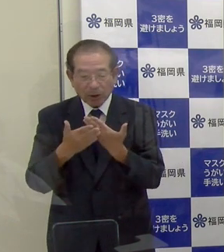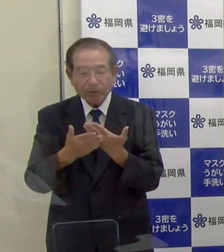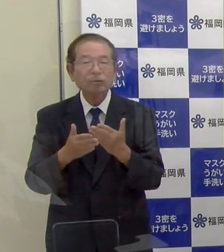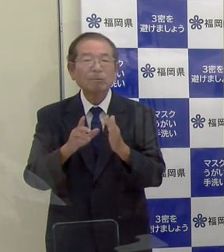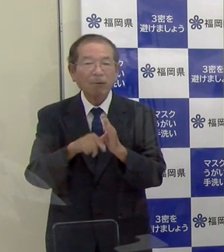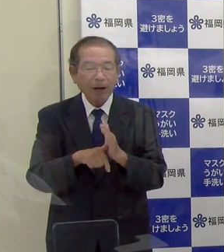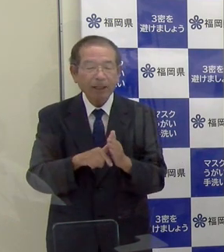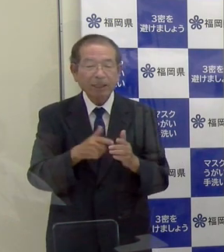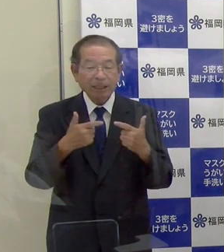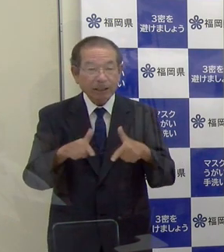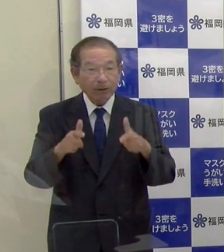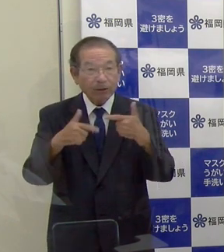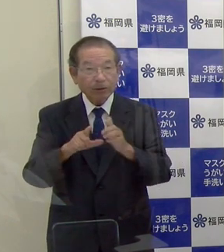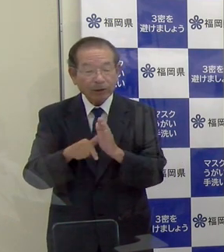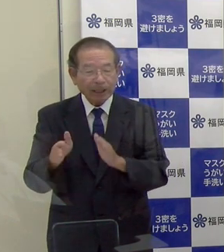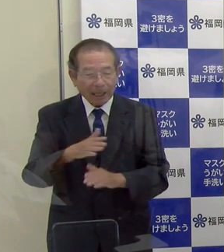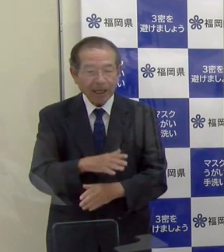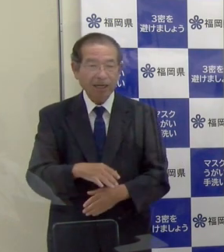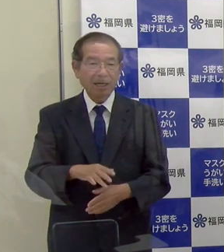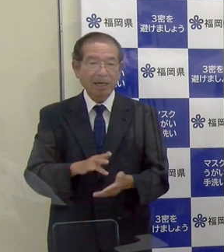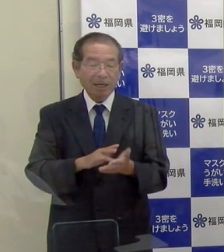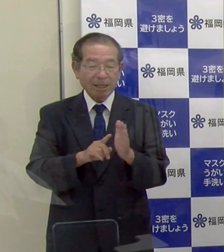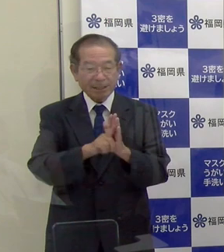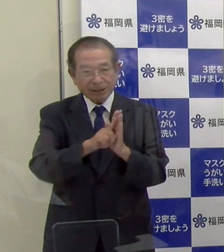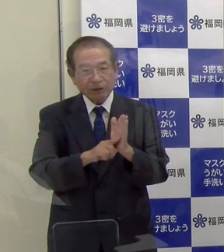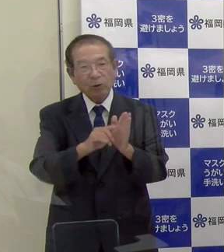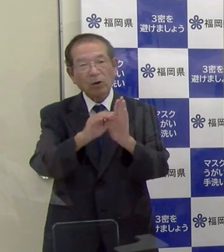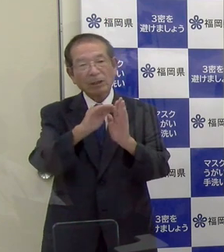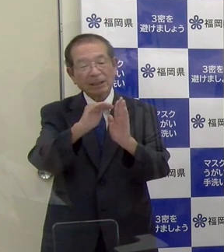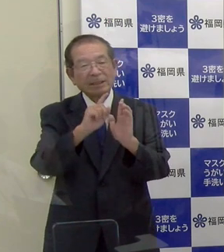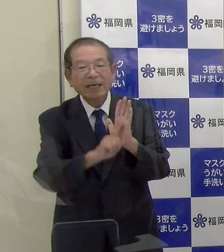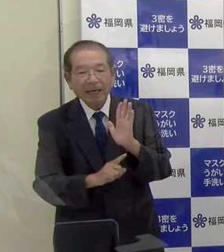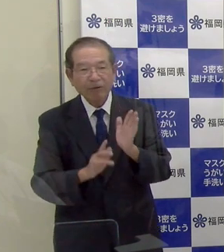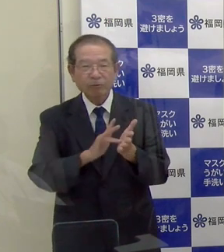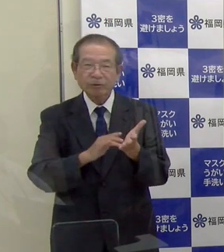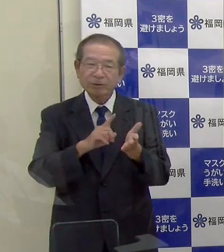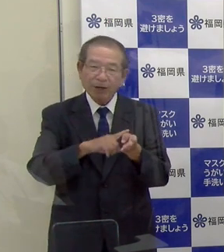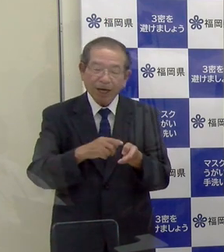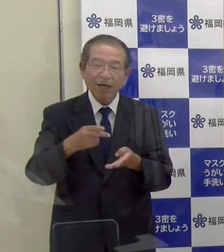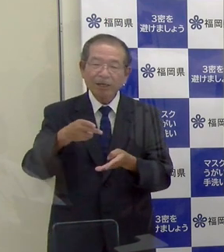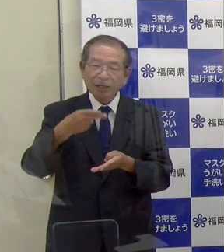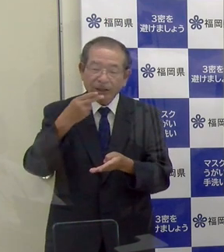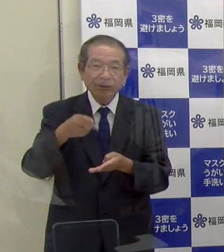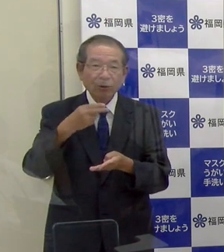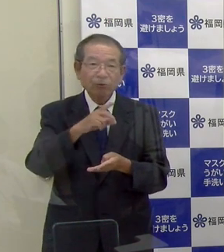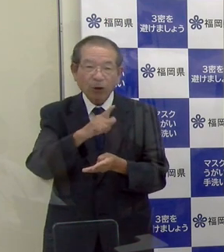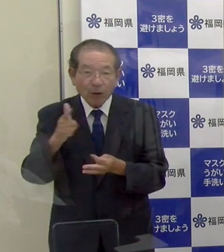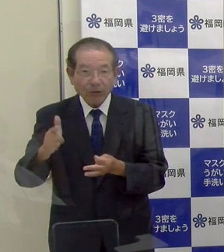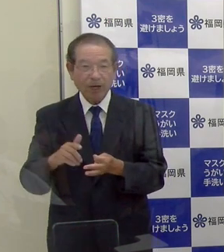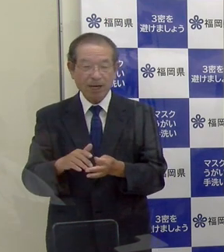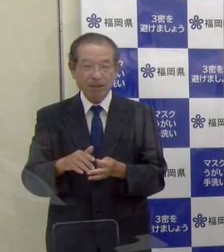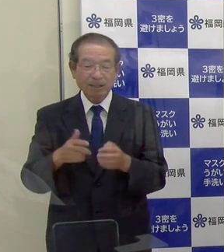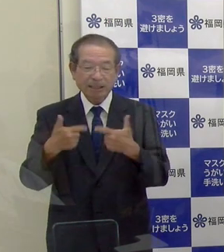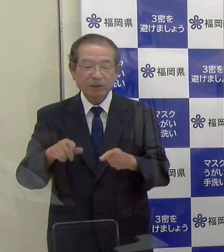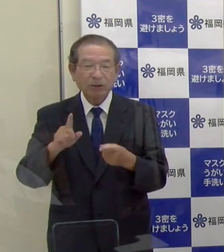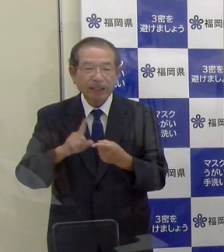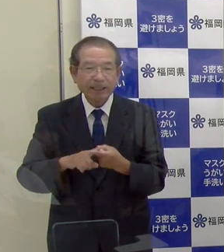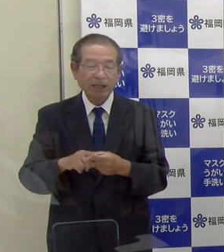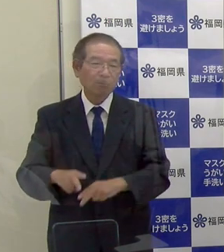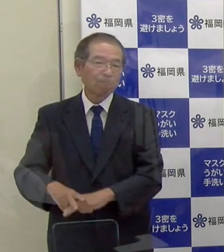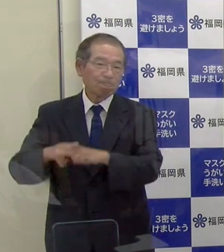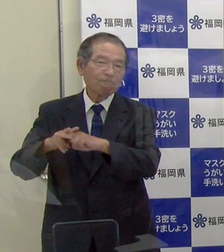て日頃から解熱剤あるいは食料日用品などの備蓄をお願いをいたし